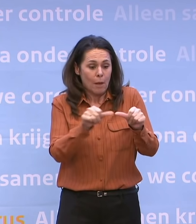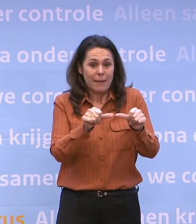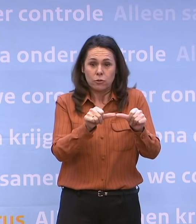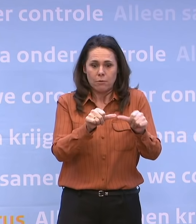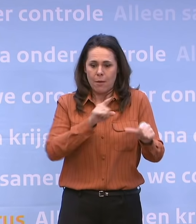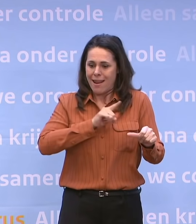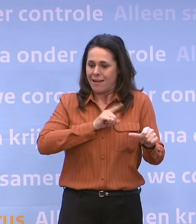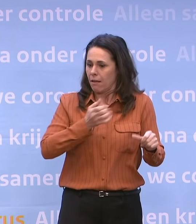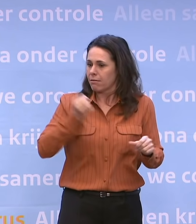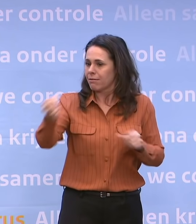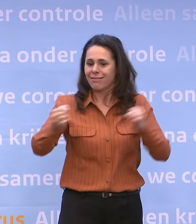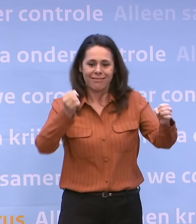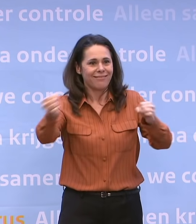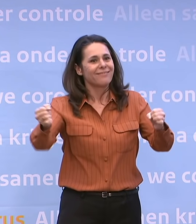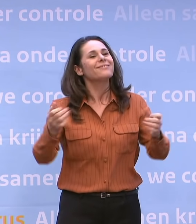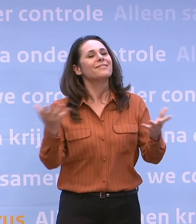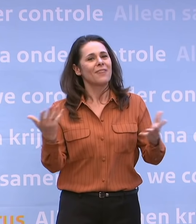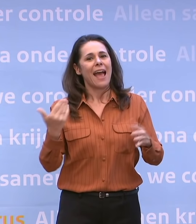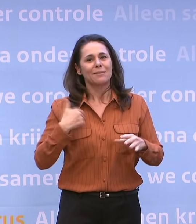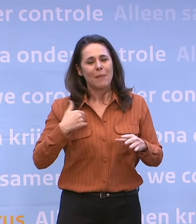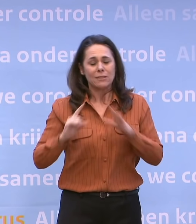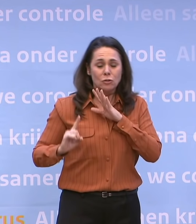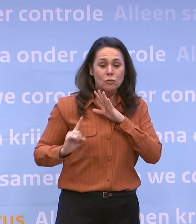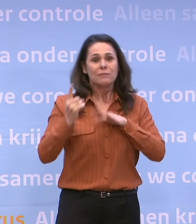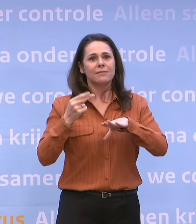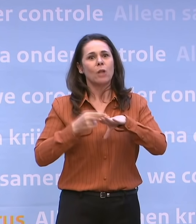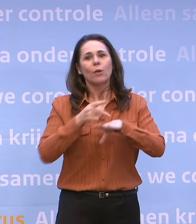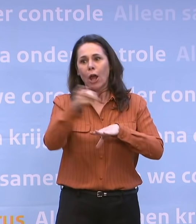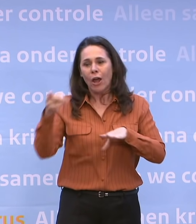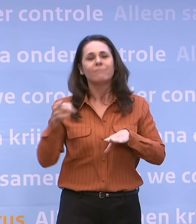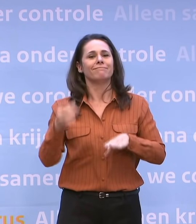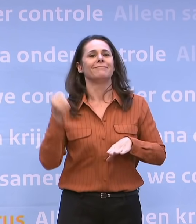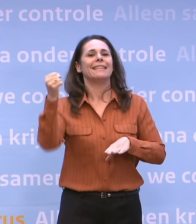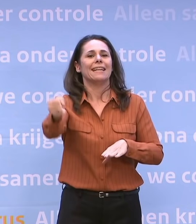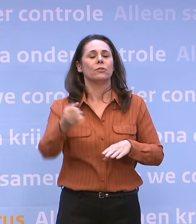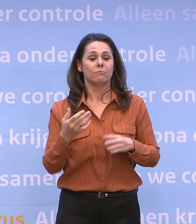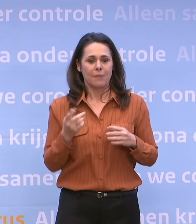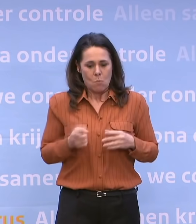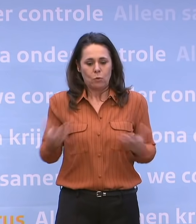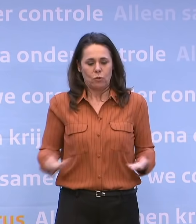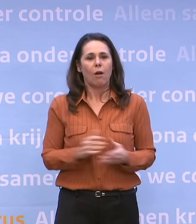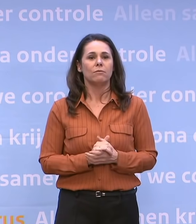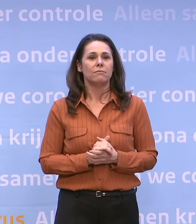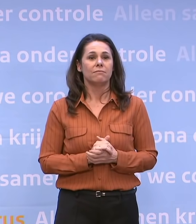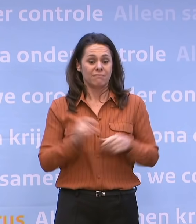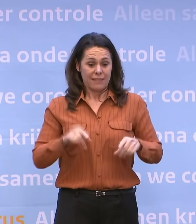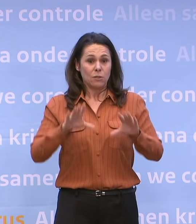zodat mensen daar kunnen worden ingezet waar de nood het hoogst is. En zo moet het. We kunnen dit alleen samen